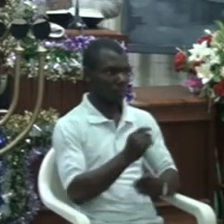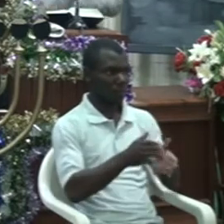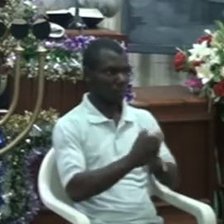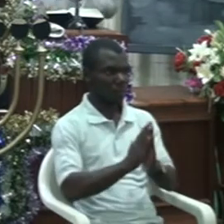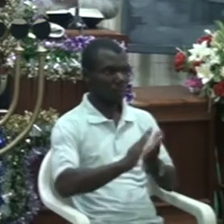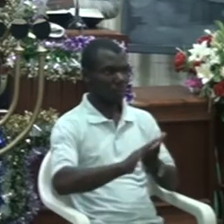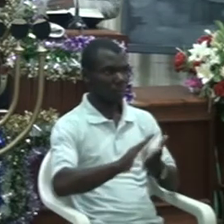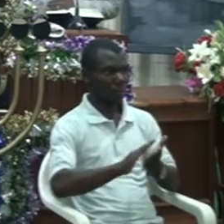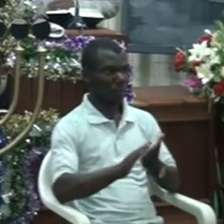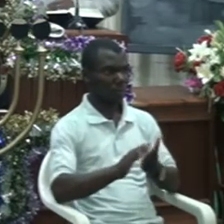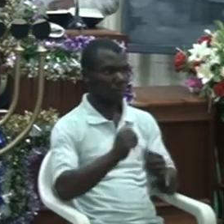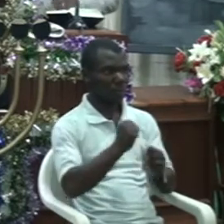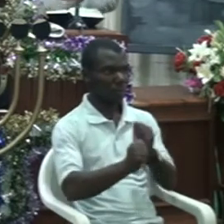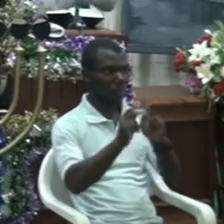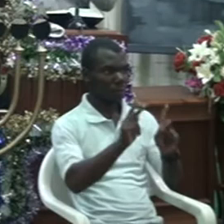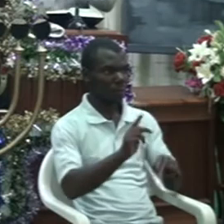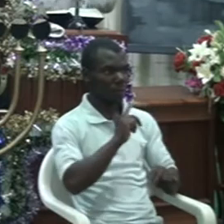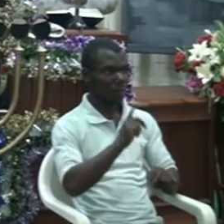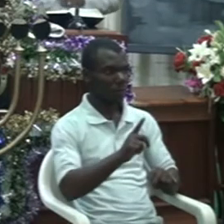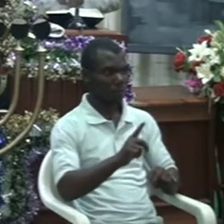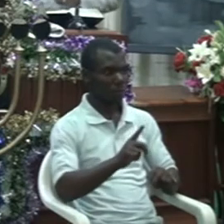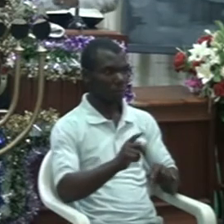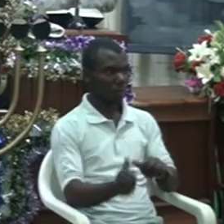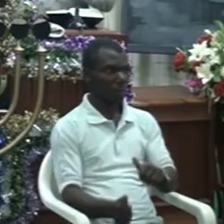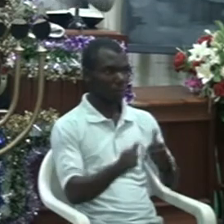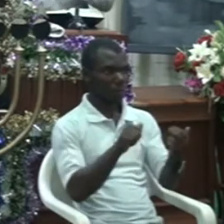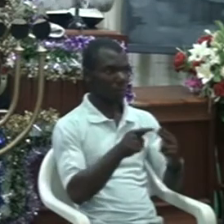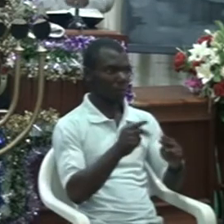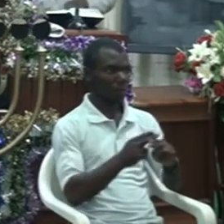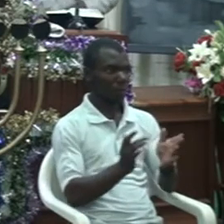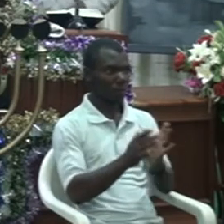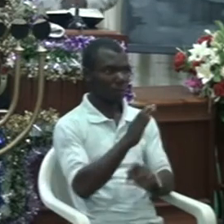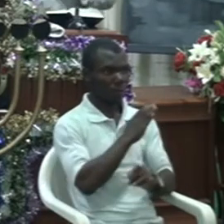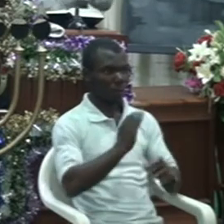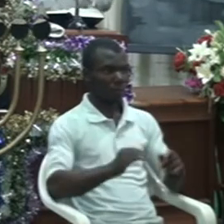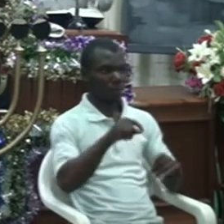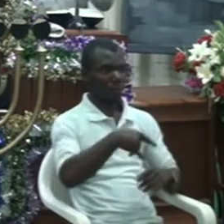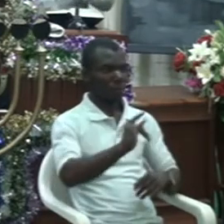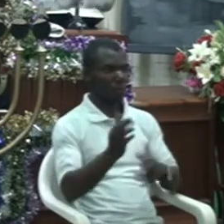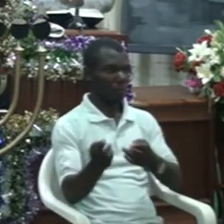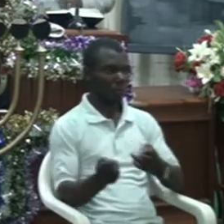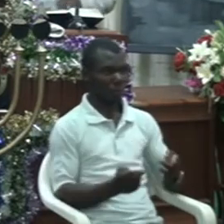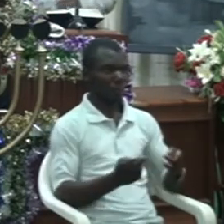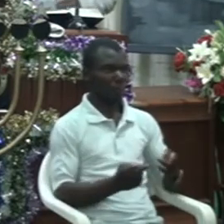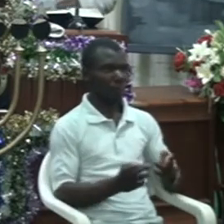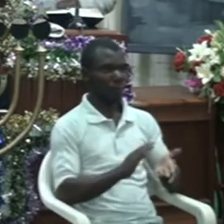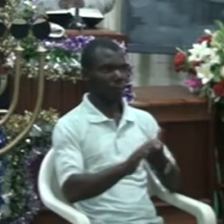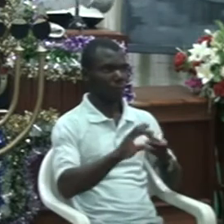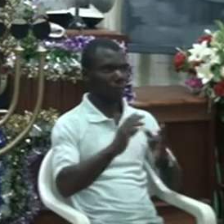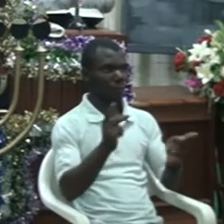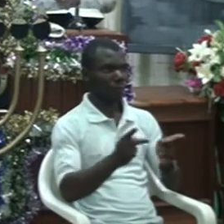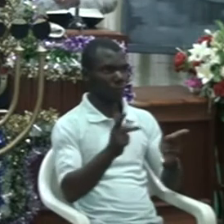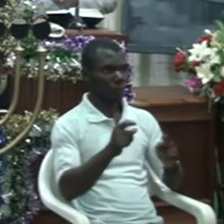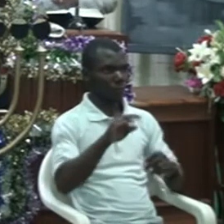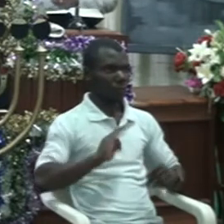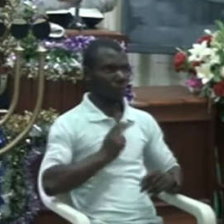tubuni, repentez-vous et que chacun de vous soit baptisé au nom de Jésus-Christ et qu'il obtient le pardon des péchés. Dieu tout n'a